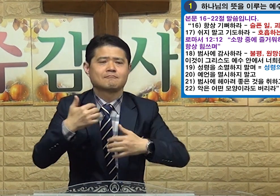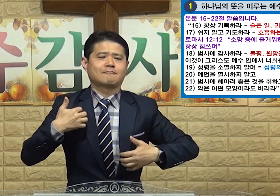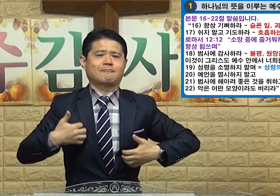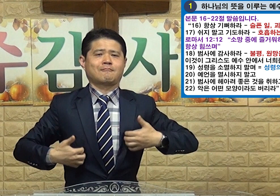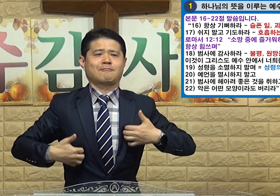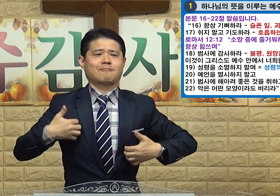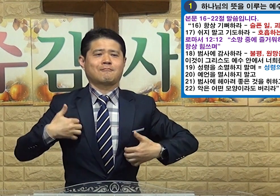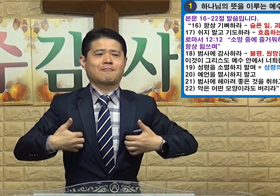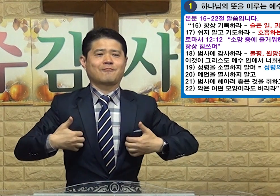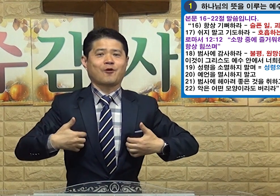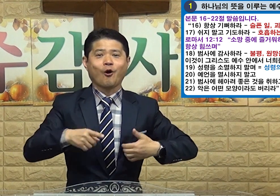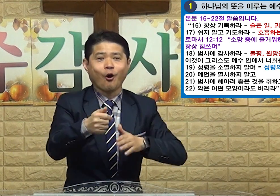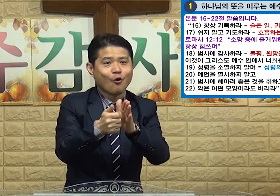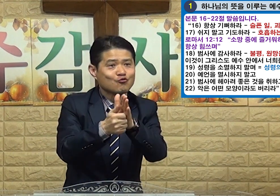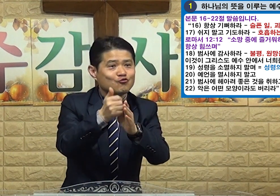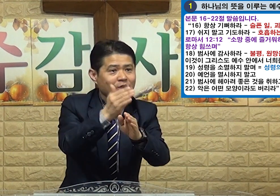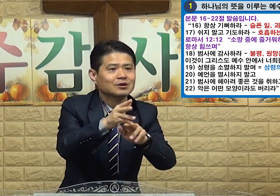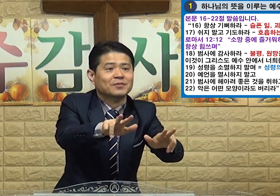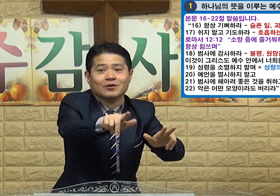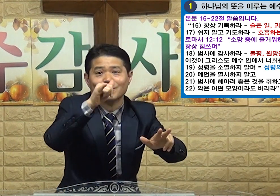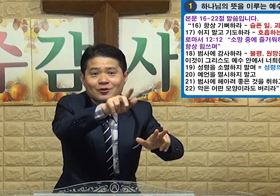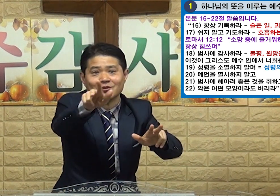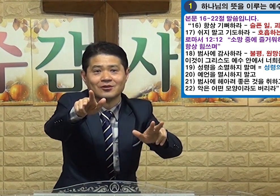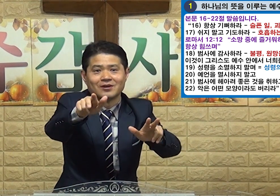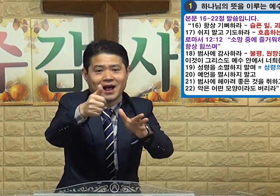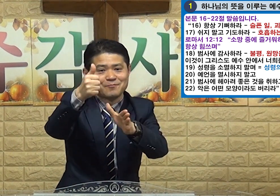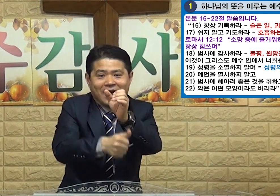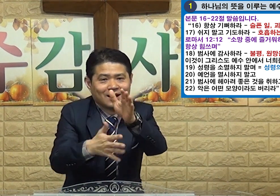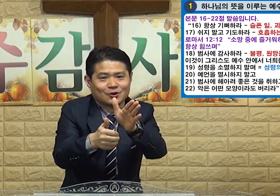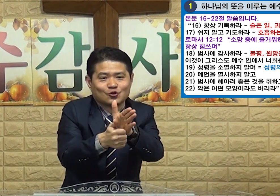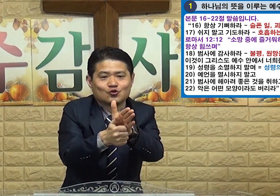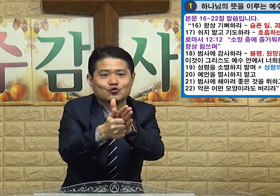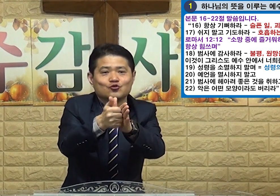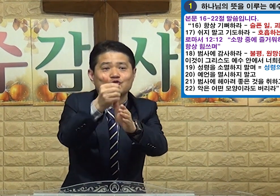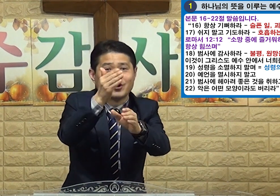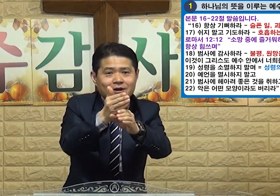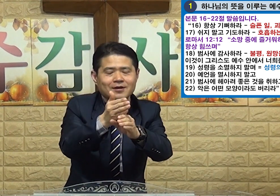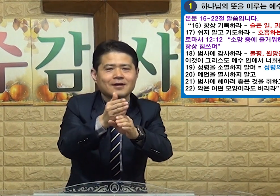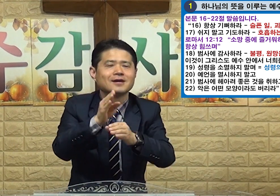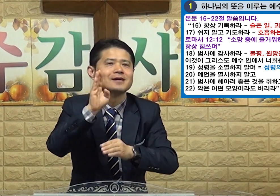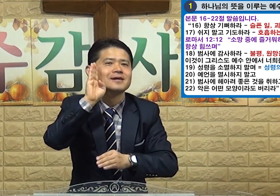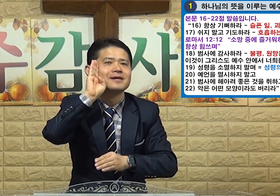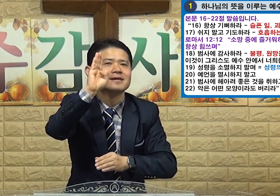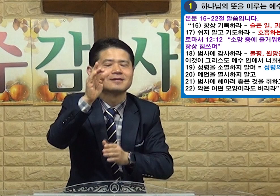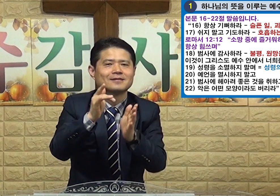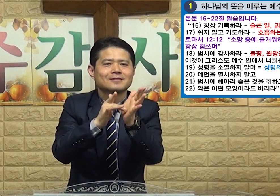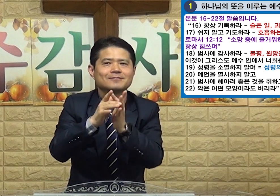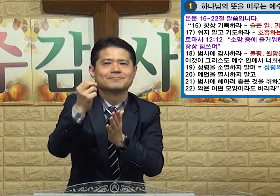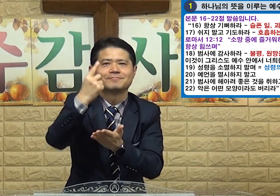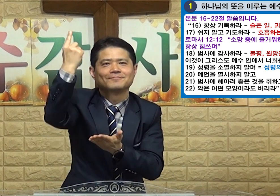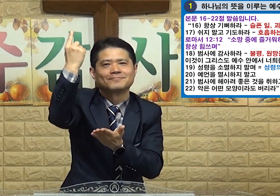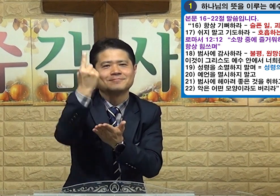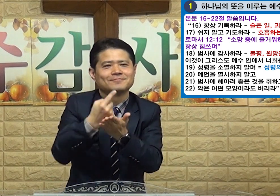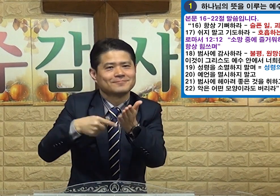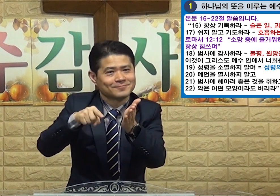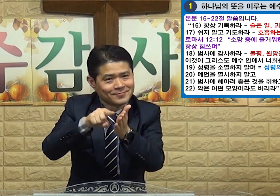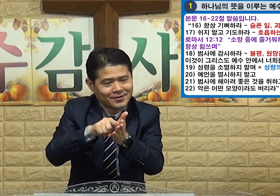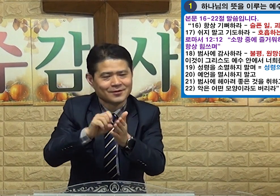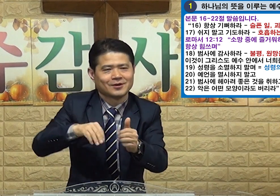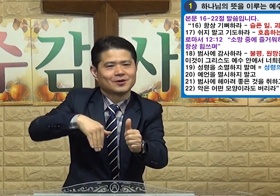중에 즐거워하며 이 지금도 우리가 실패가 아닌 이 소망 중에 아버지께서 다시 오실